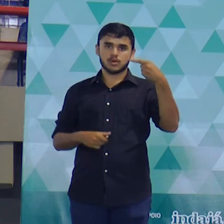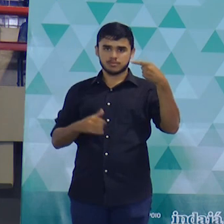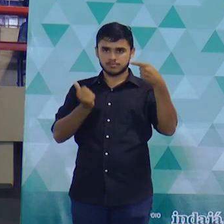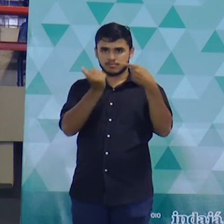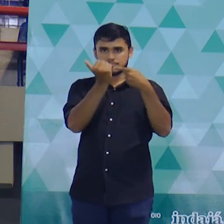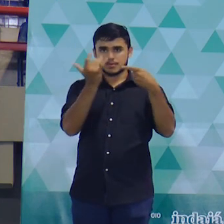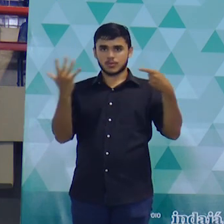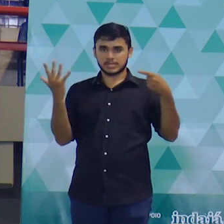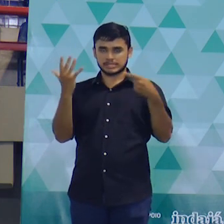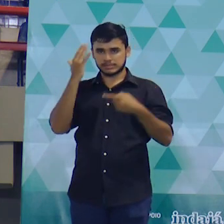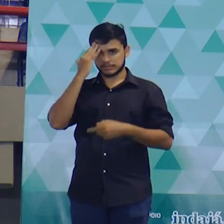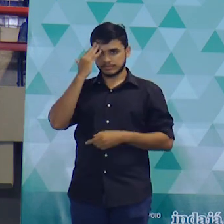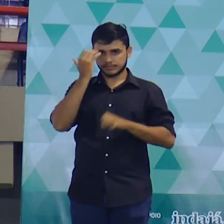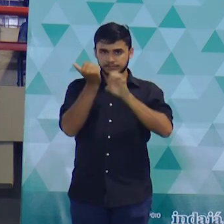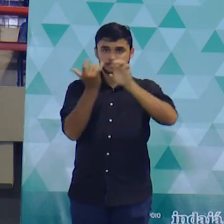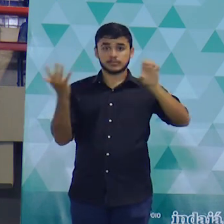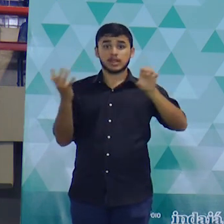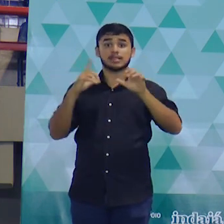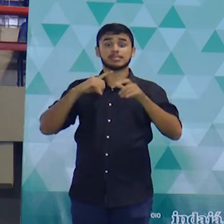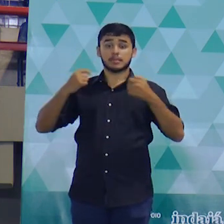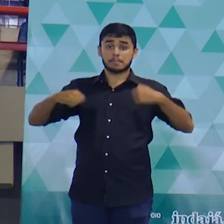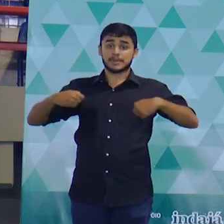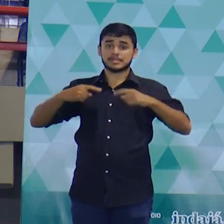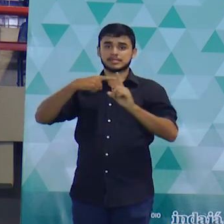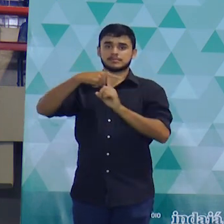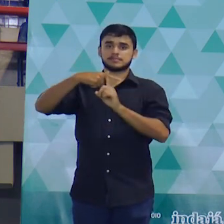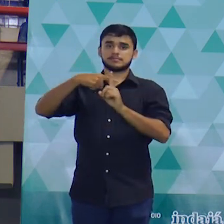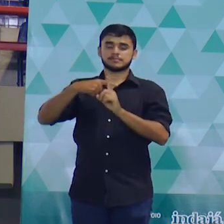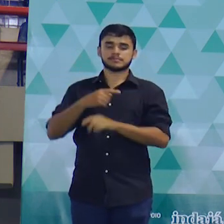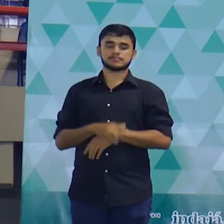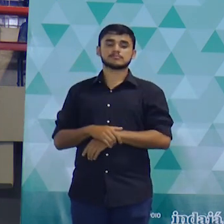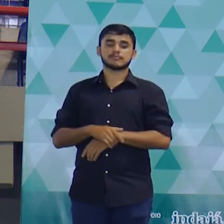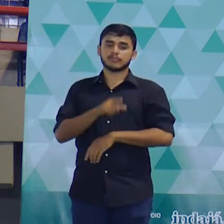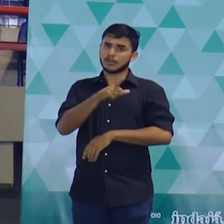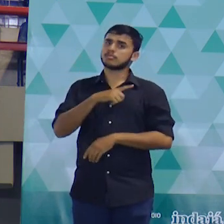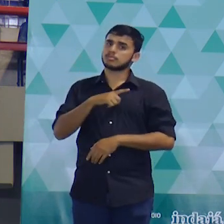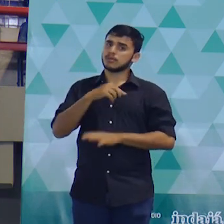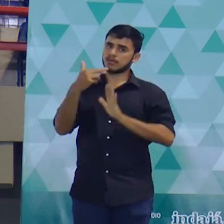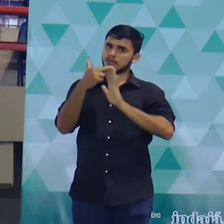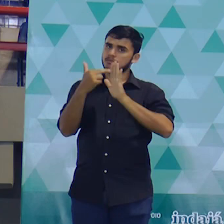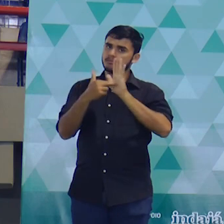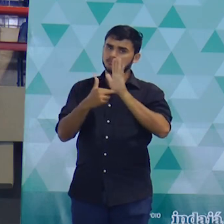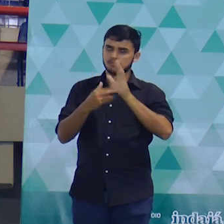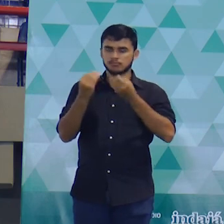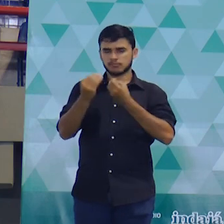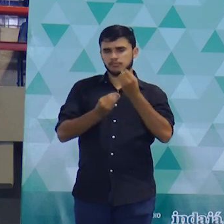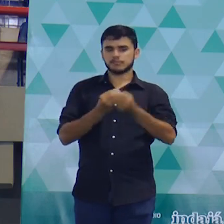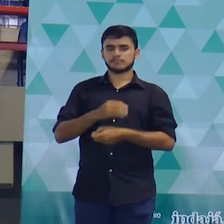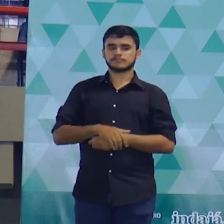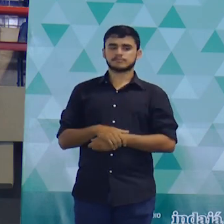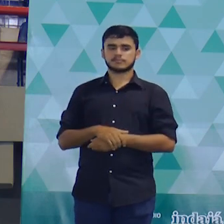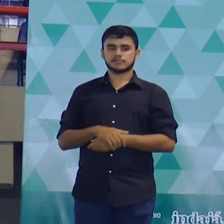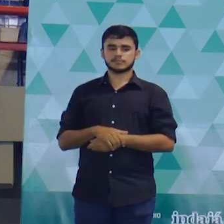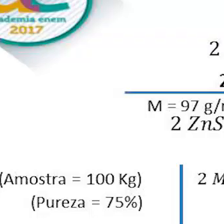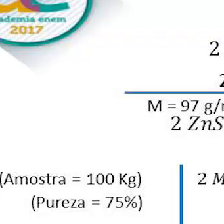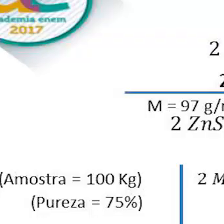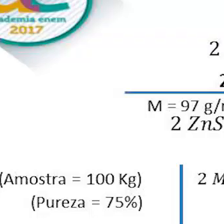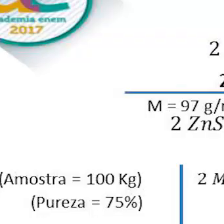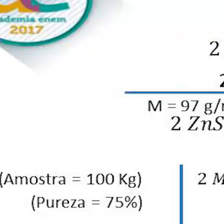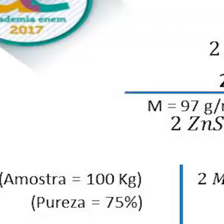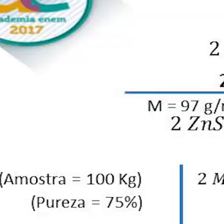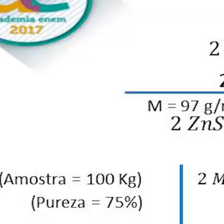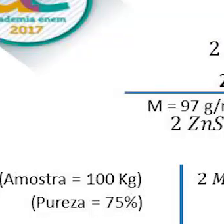tem que somar as 2. Mas para somar tem um requisito, tem uma exigência. Você vai procurar nas 2